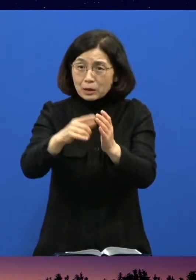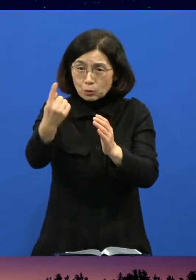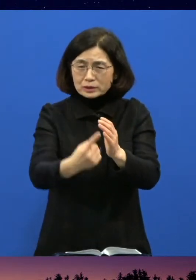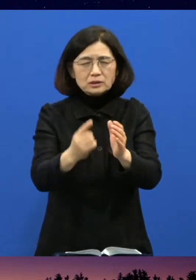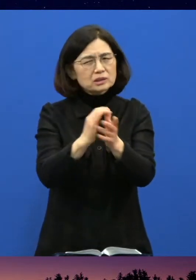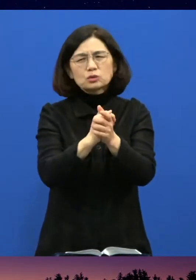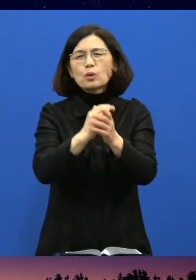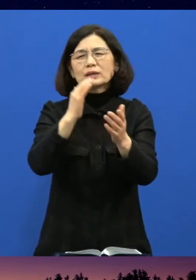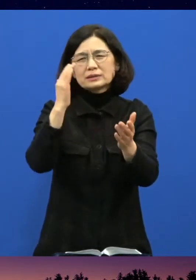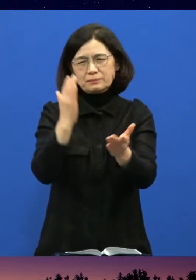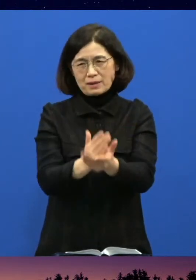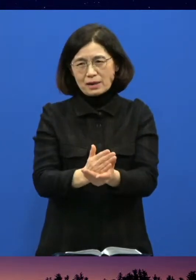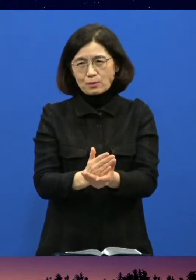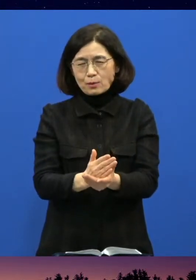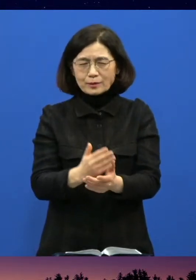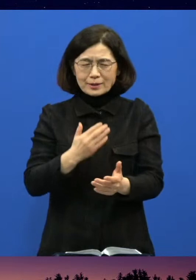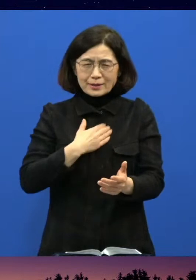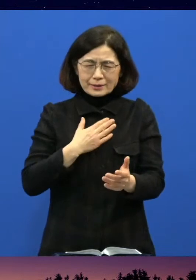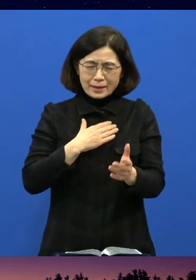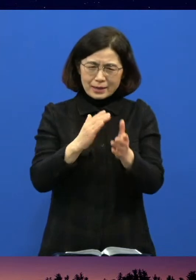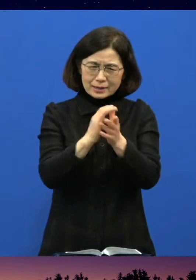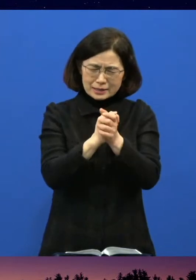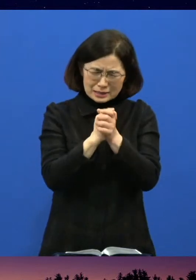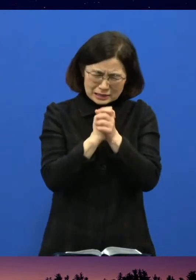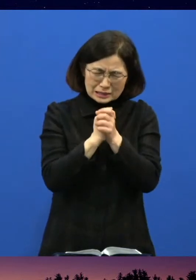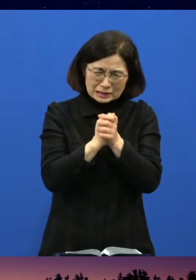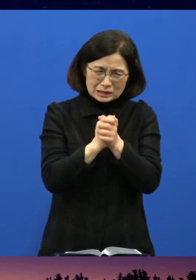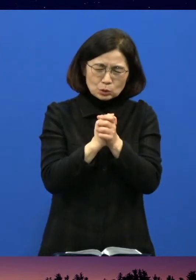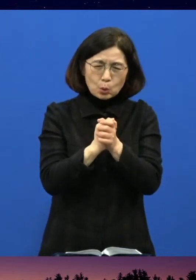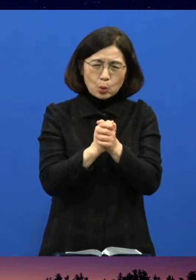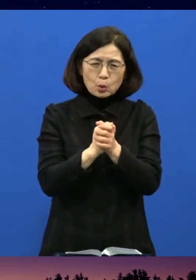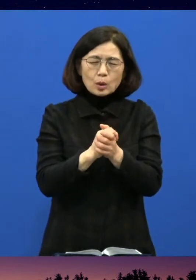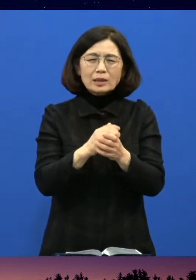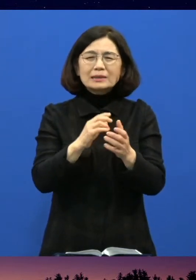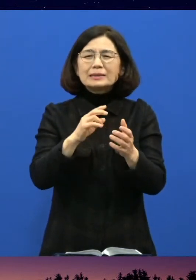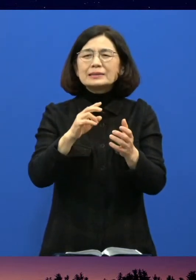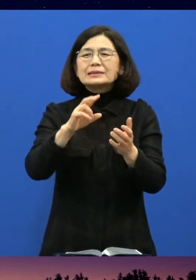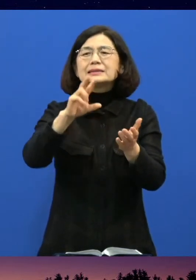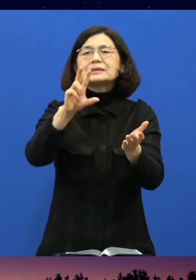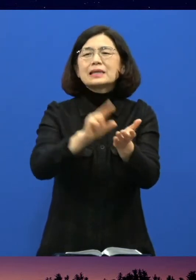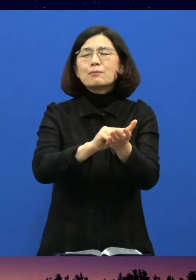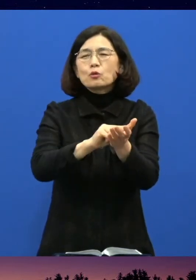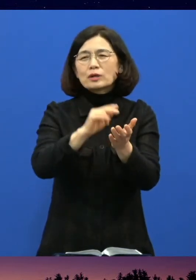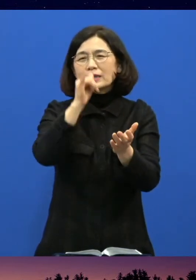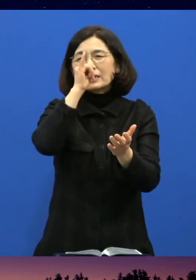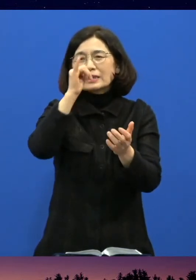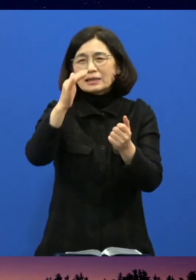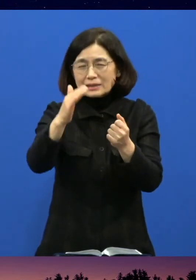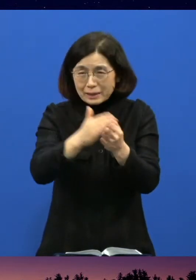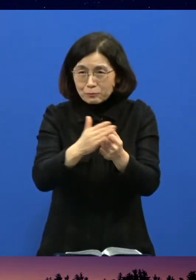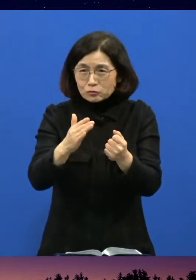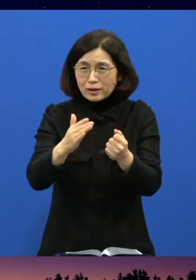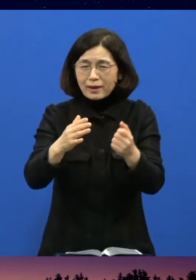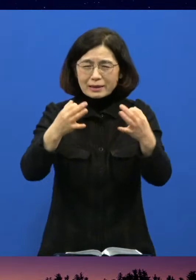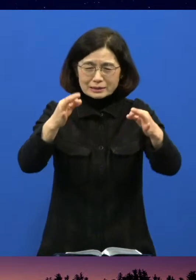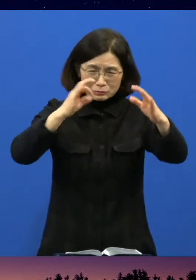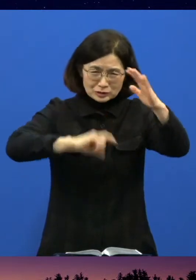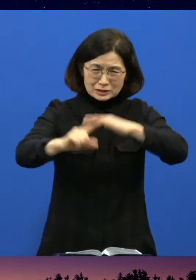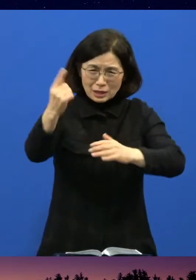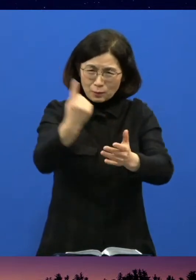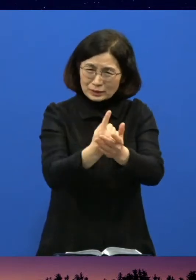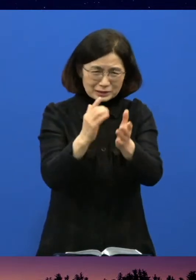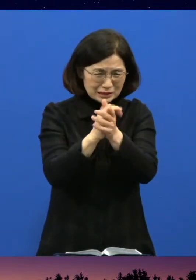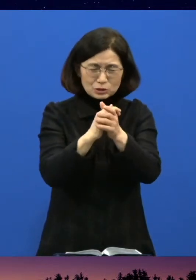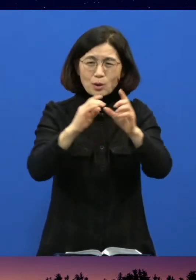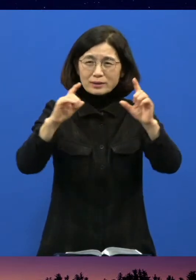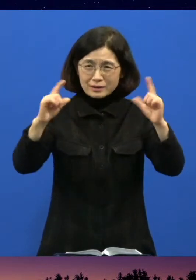내가 요즘 기도감이 있으니까 기도할 수밖에 없는 어떤 기도 제목이 있어서 내가 철야에 나와서 기도하는 게 아니라, 그냥